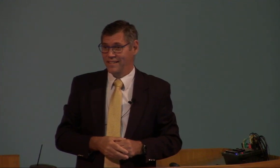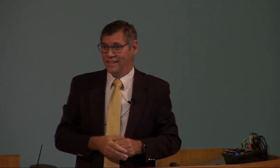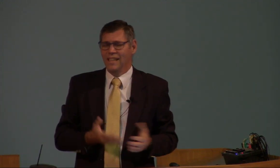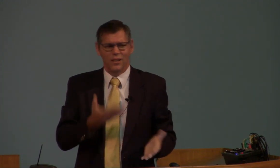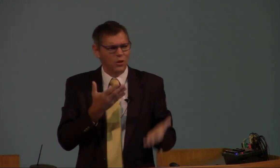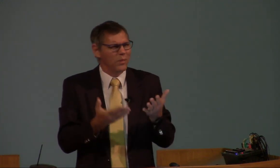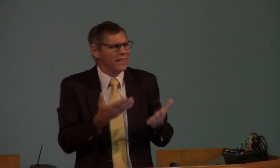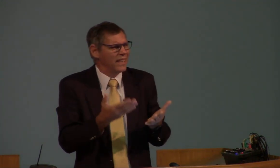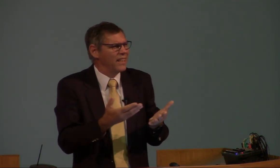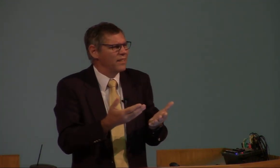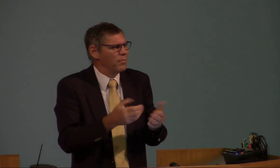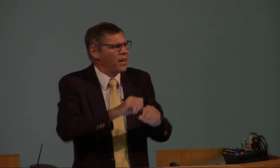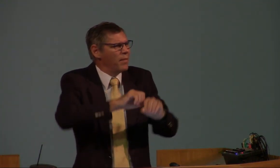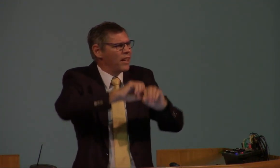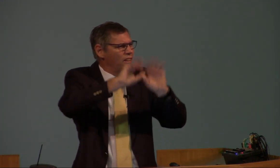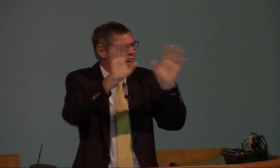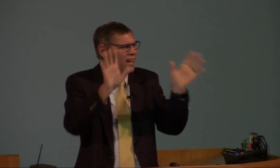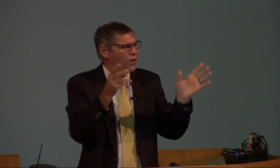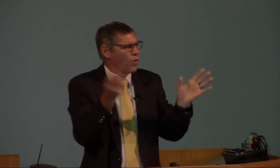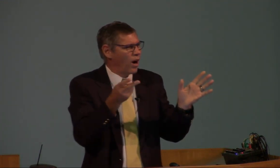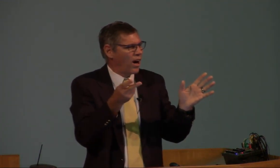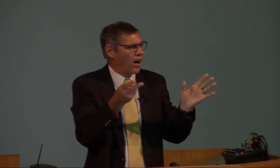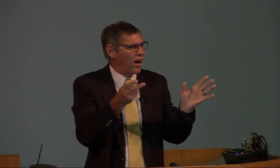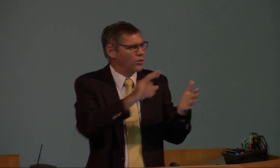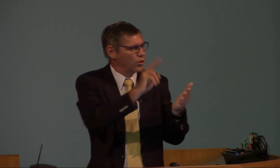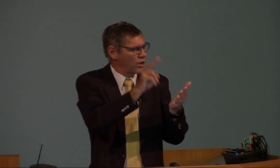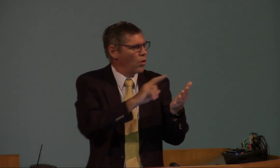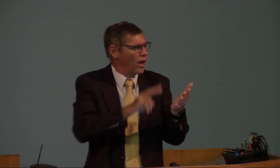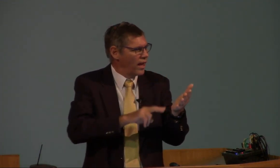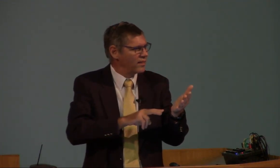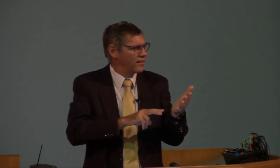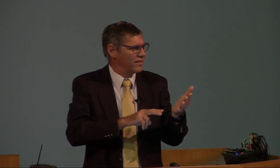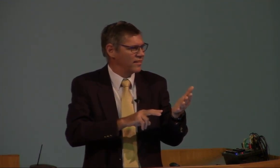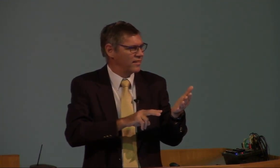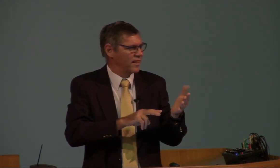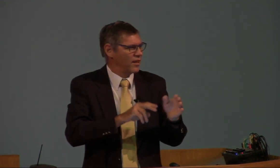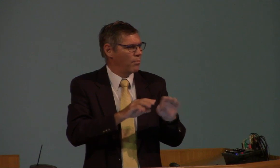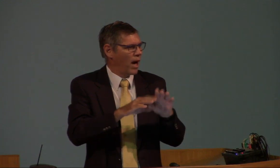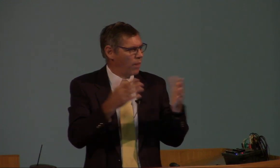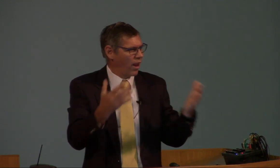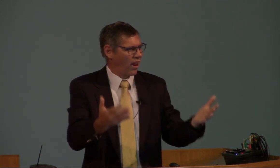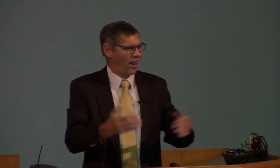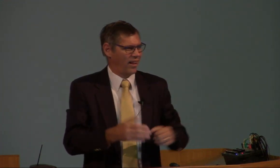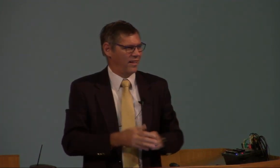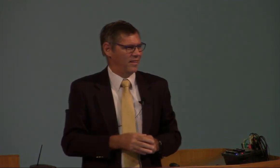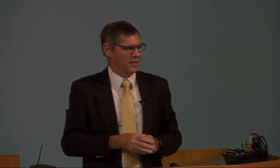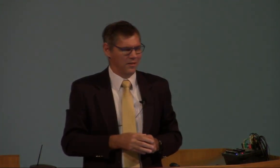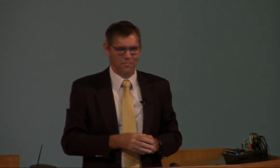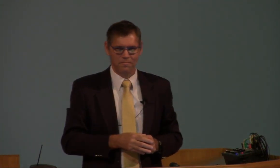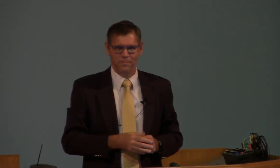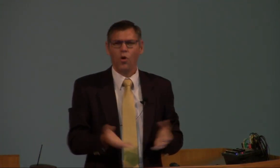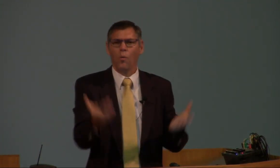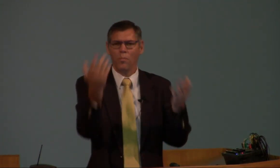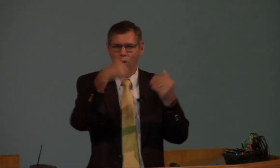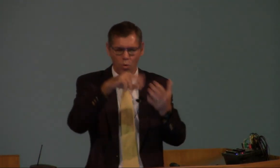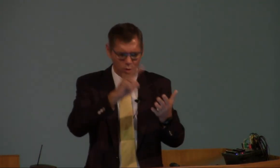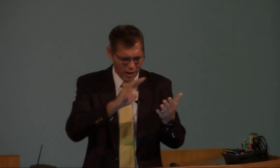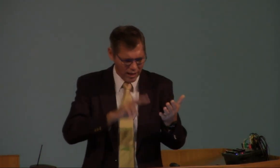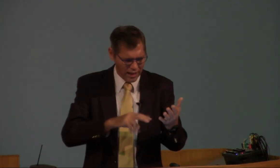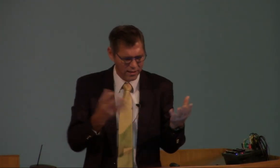So miskien bietjie meer duidelik ook as ons nou lees in die Bybel. Kom, ons gaan lees saam.